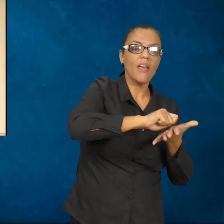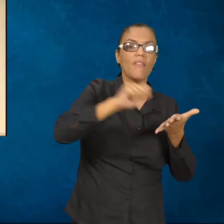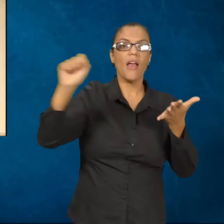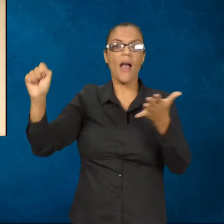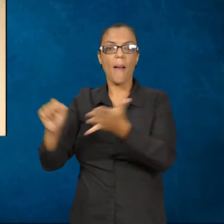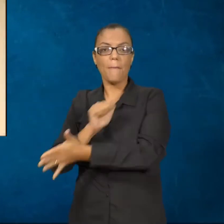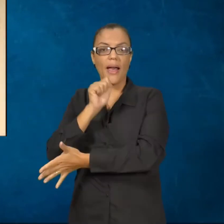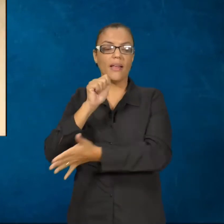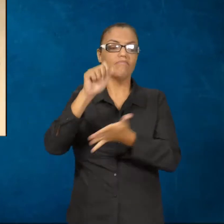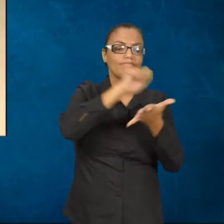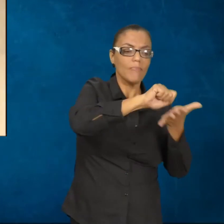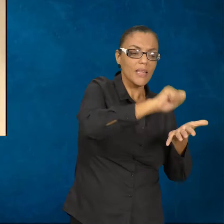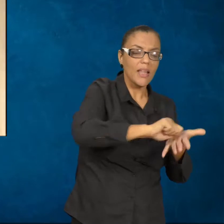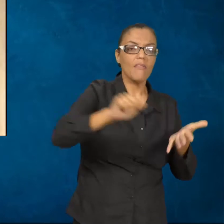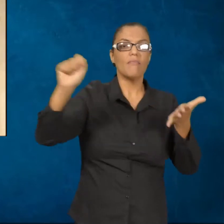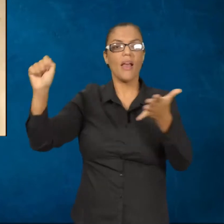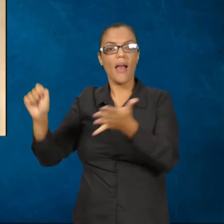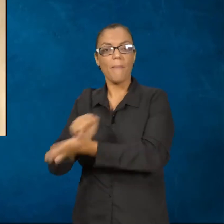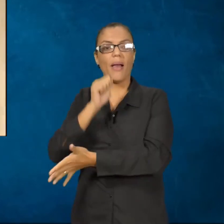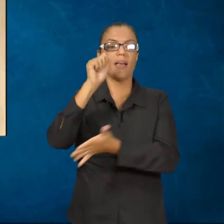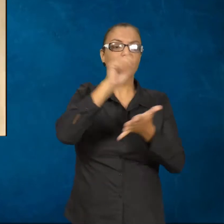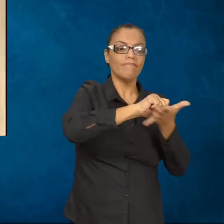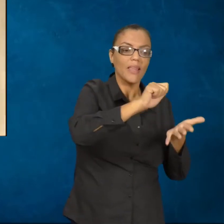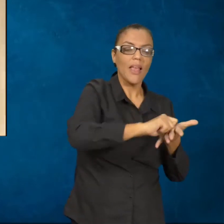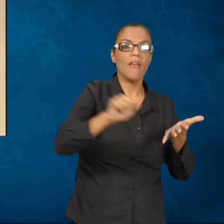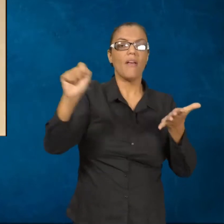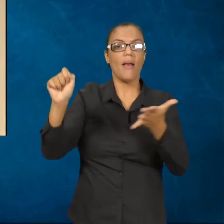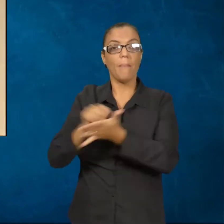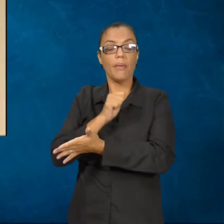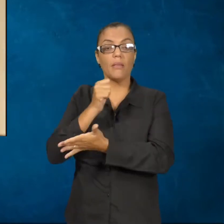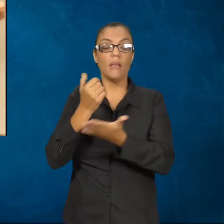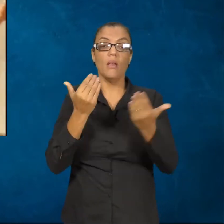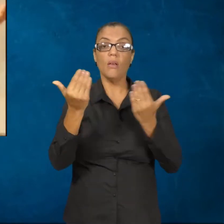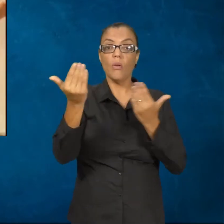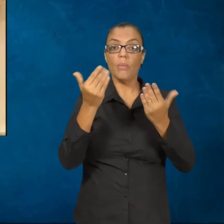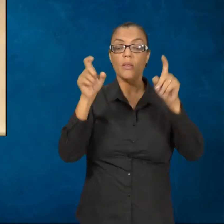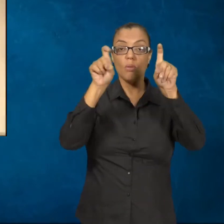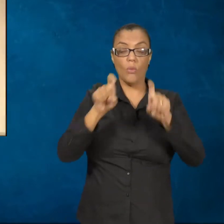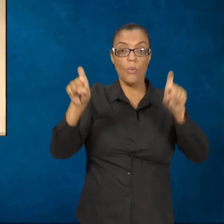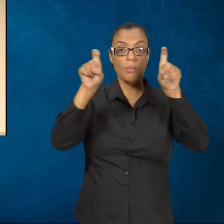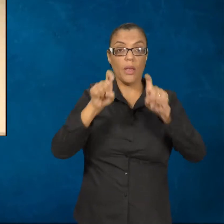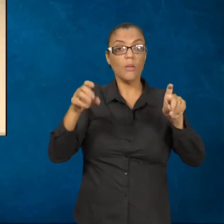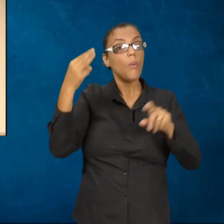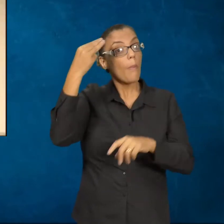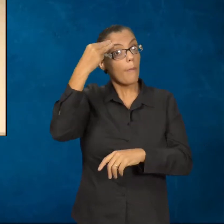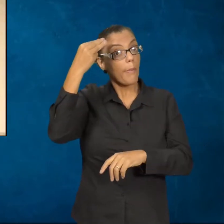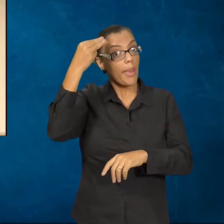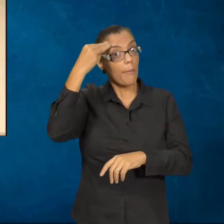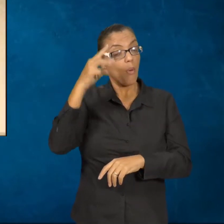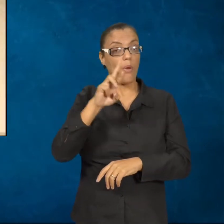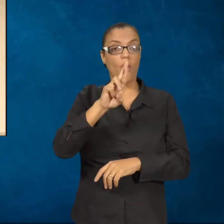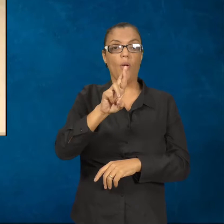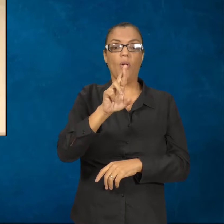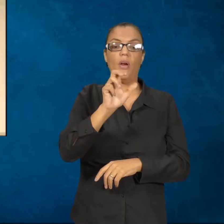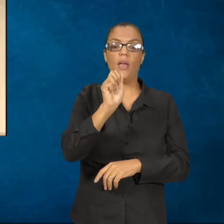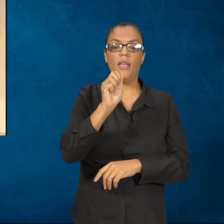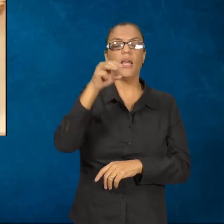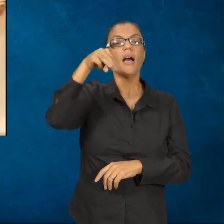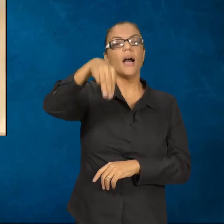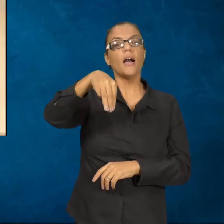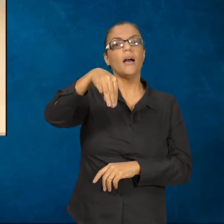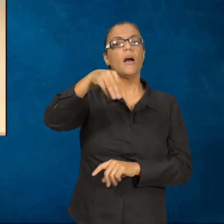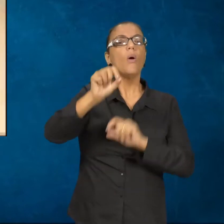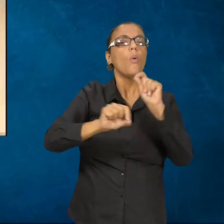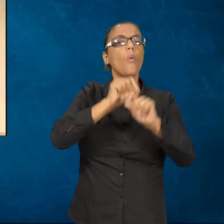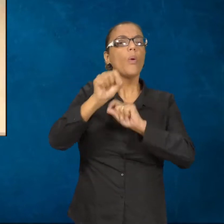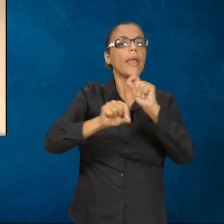RAM. É um rascunho. É uma memória extremamente pequena